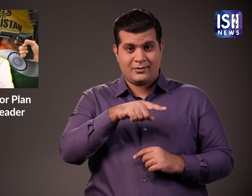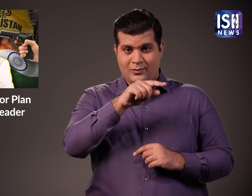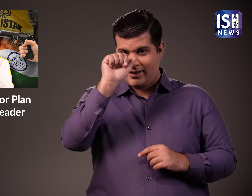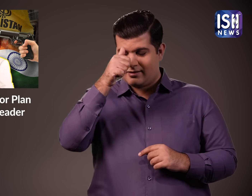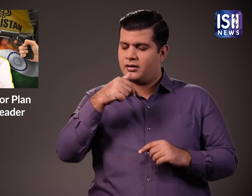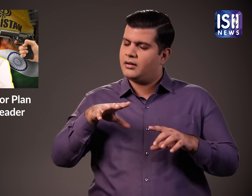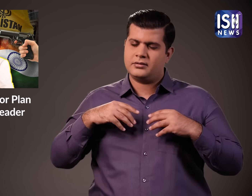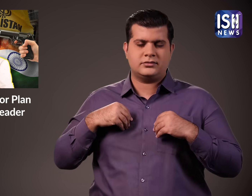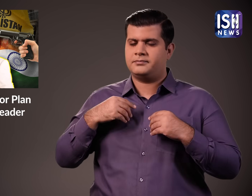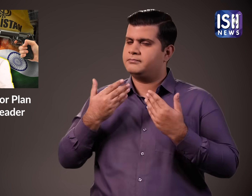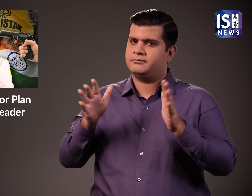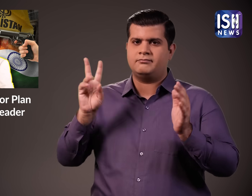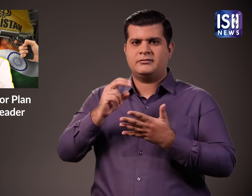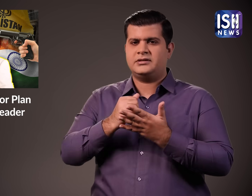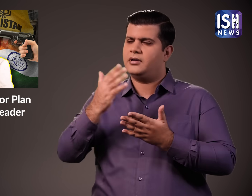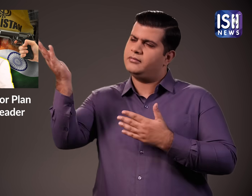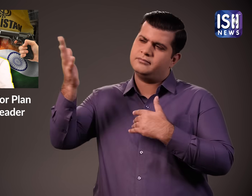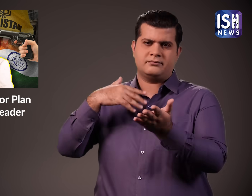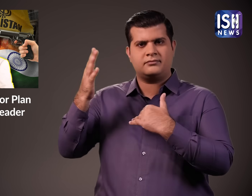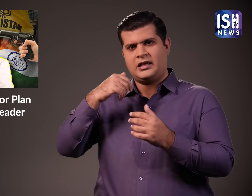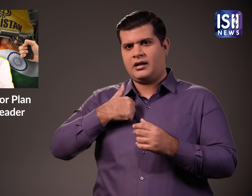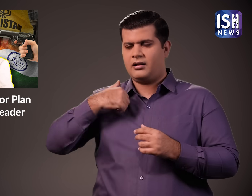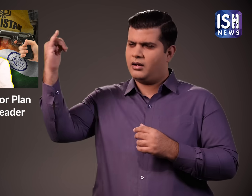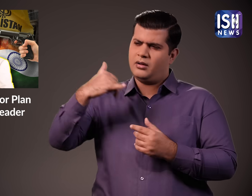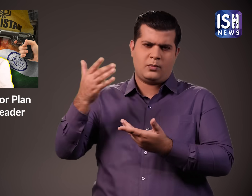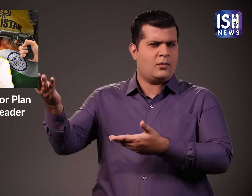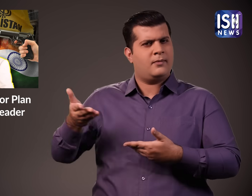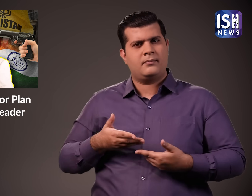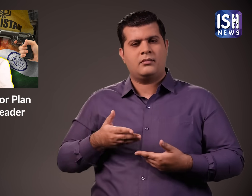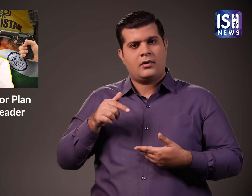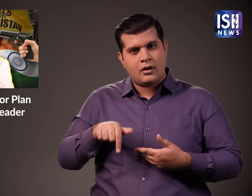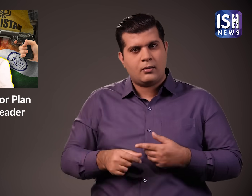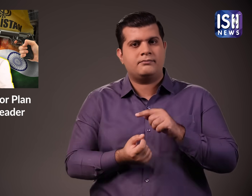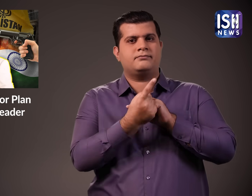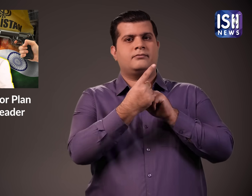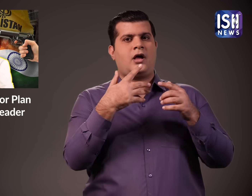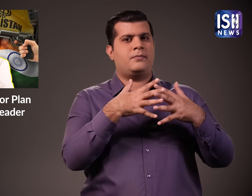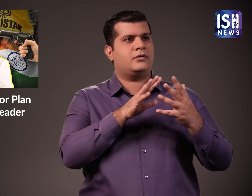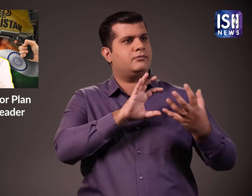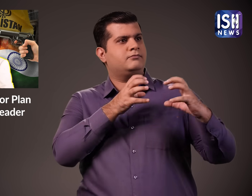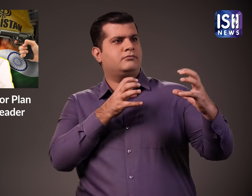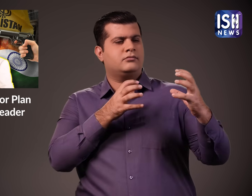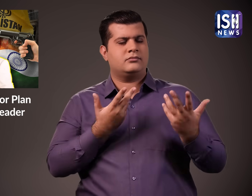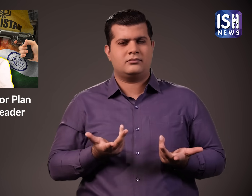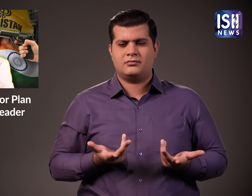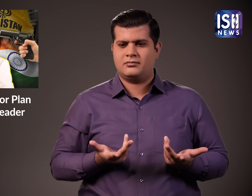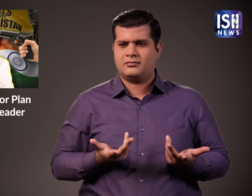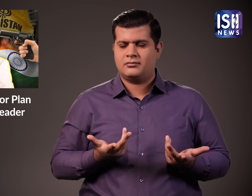भारत ने कैनेडाई नागरिकों के लिए ये वीजा सेवाएं फिर से शुरू कर दी है लेकिन अब भारत अमेरिका संबंदों में समस्या आ रही है